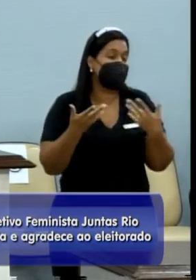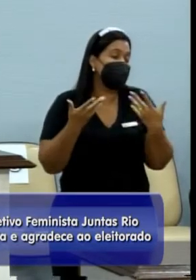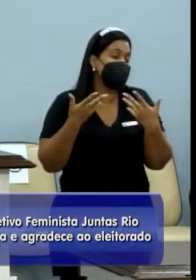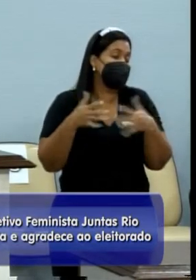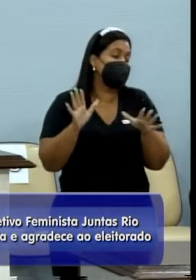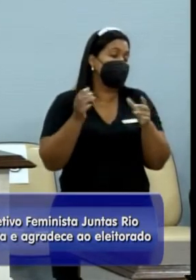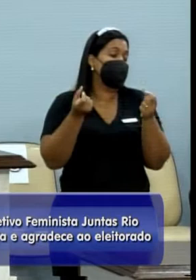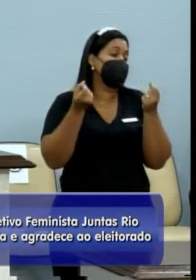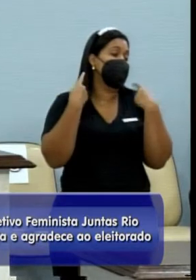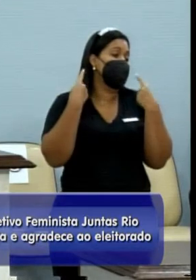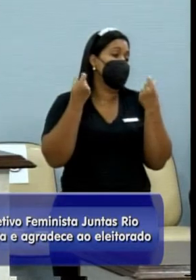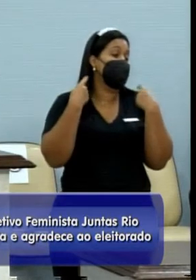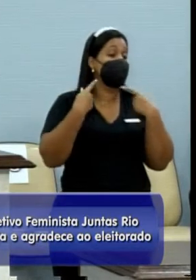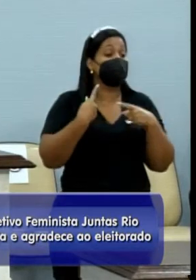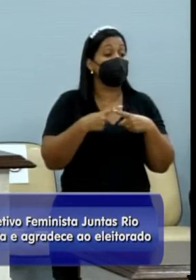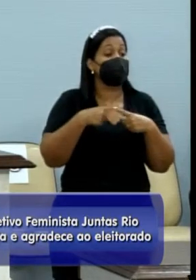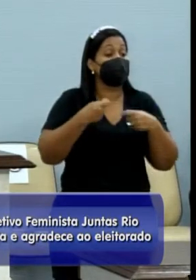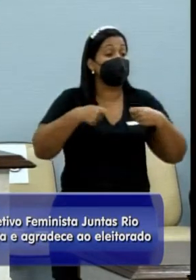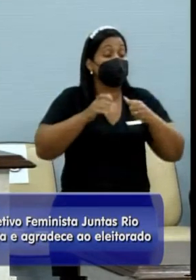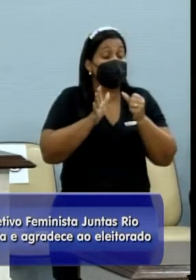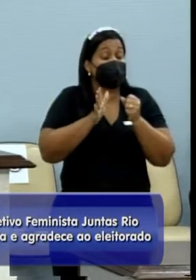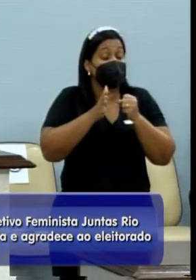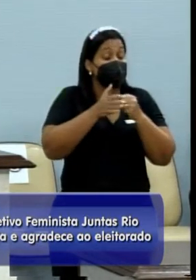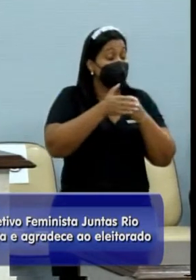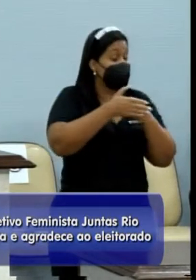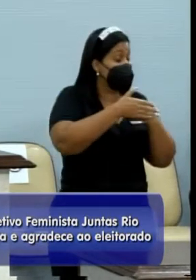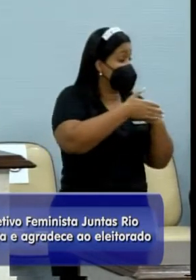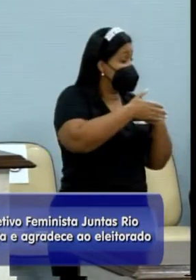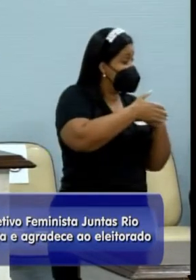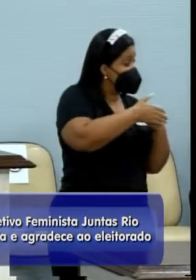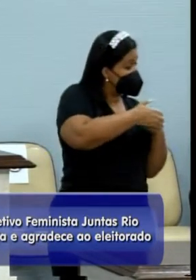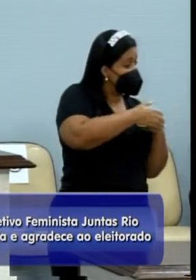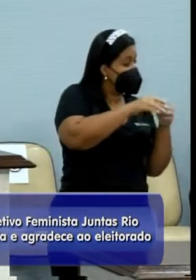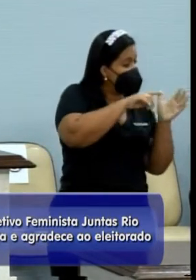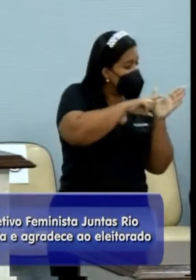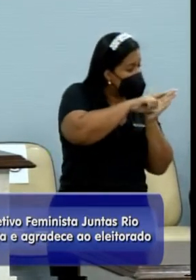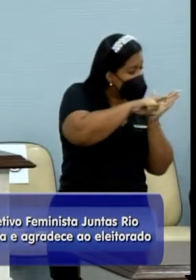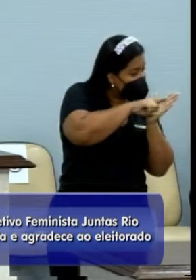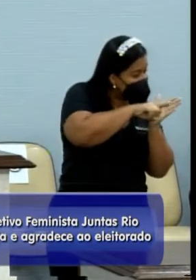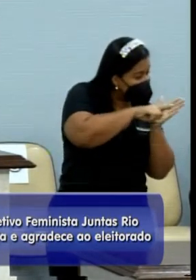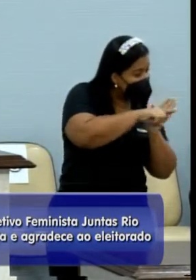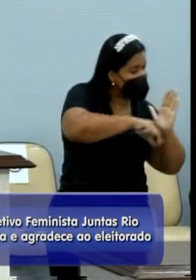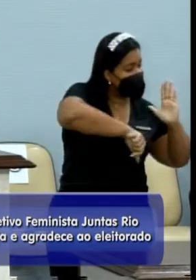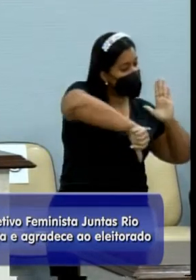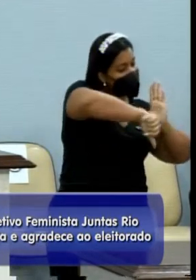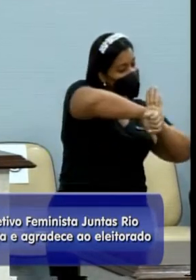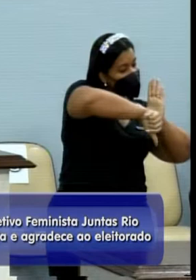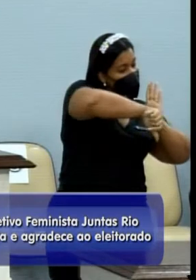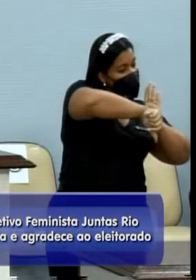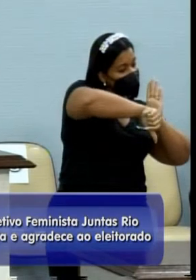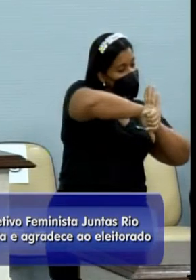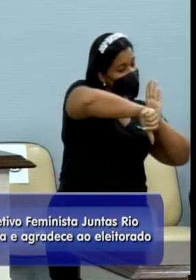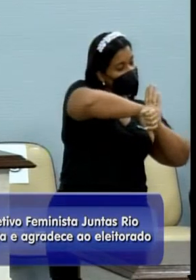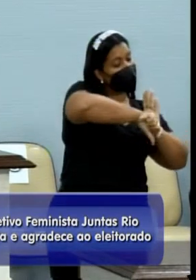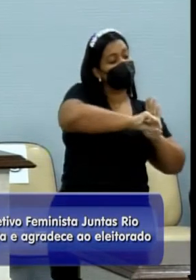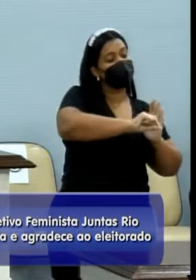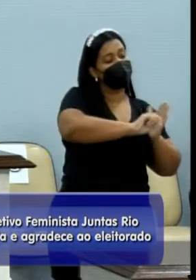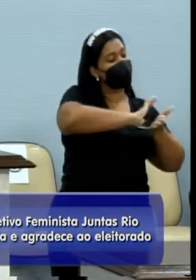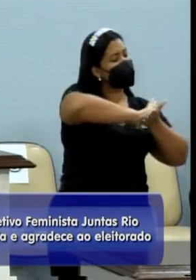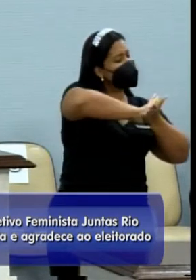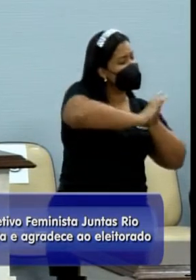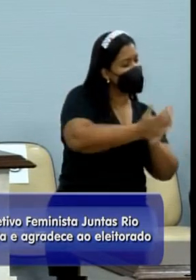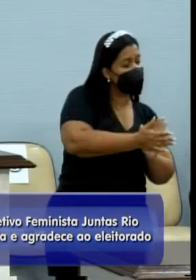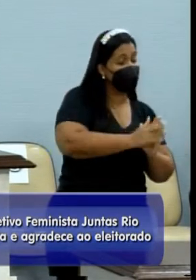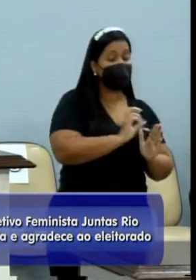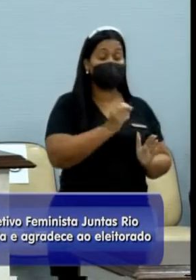questão, ou que precisam esconder que são investigados por crimes de homofobia e racismo, ou